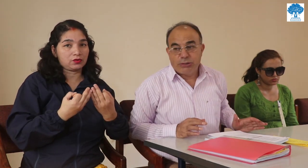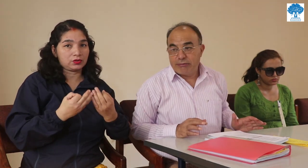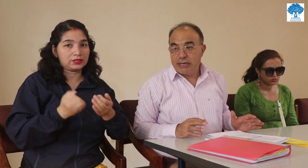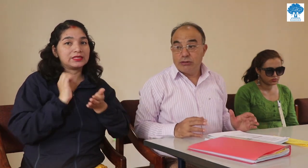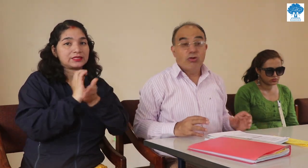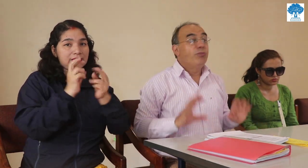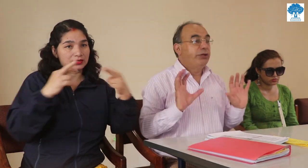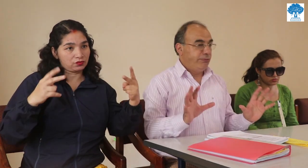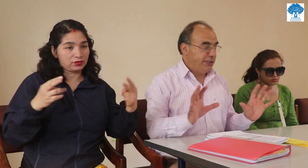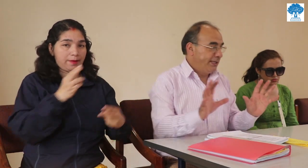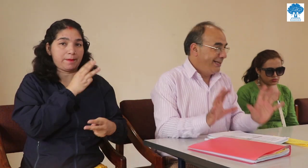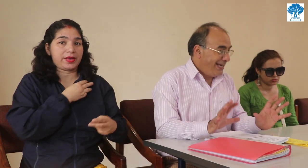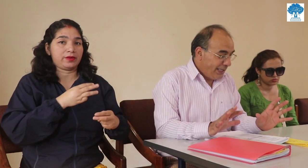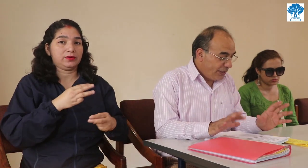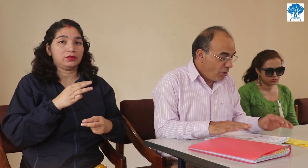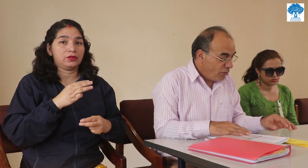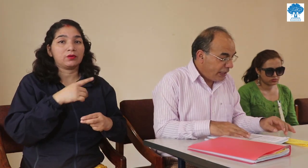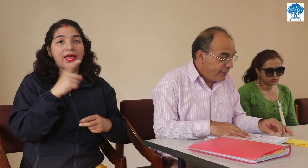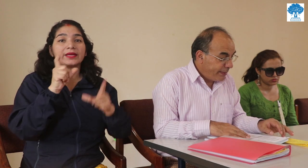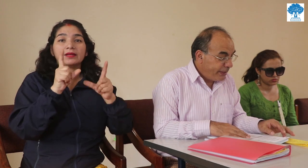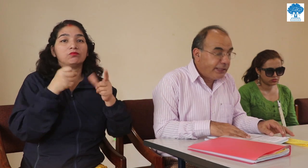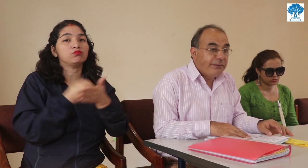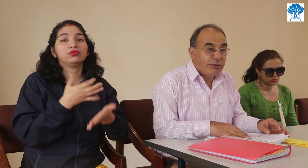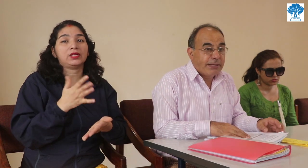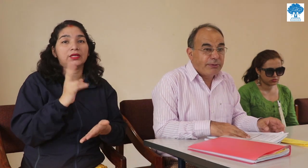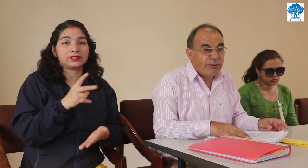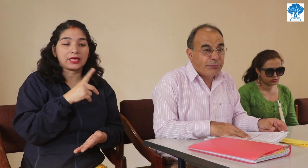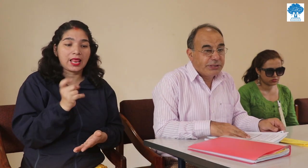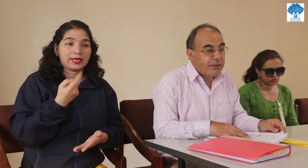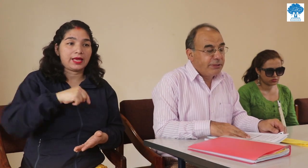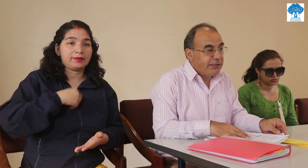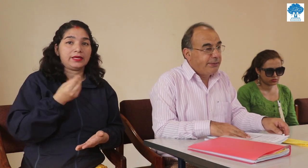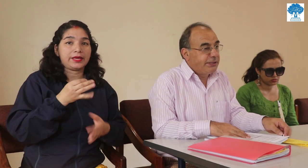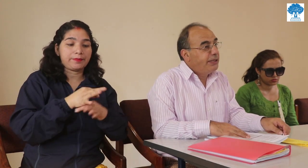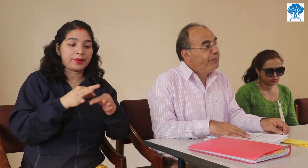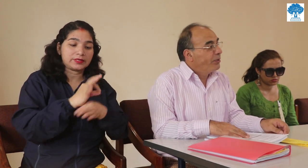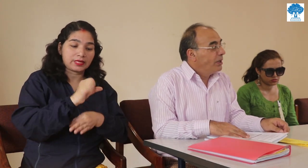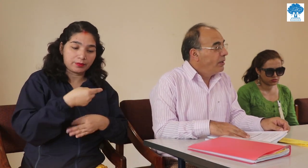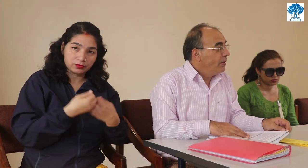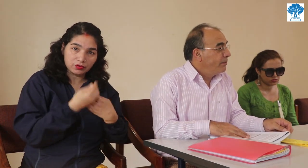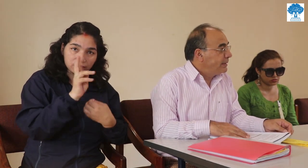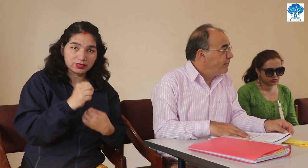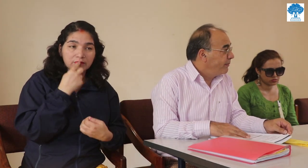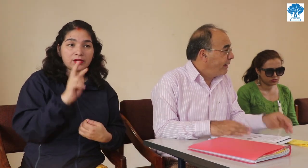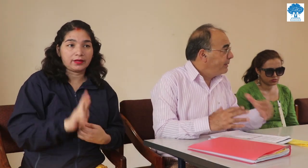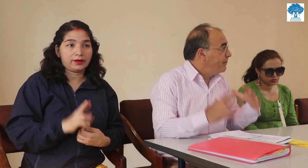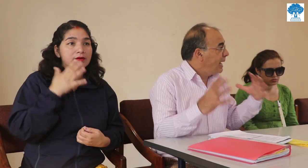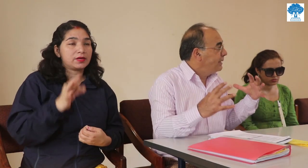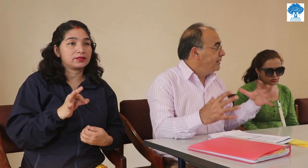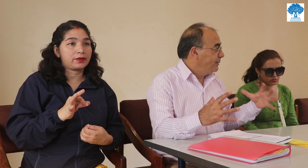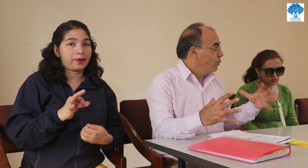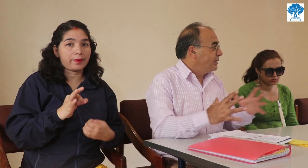मानव समुदायको लागि नपुग्ने हुन्छ. त्यस भएको हुनाले अब हामीले केही व्यवस्थापन गर्नुपर्छ भनिसकेपछि वास्तवमा